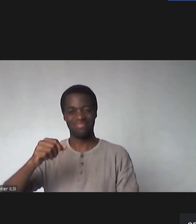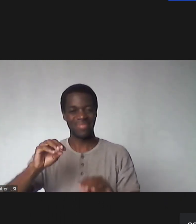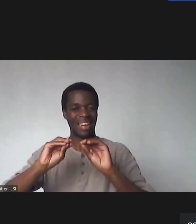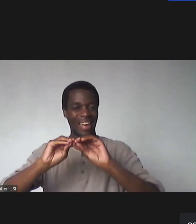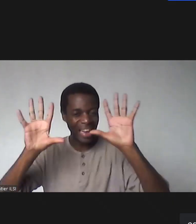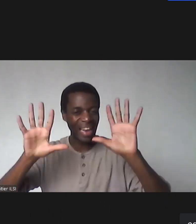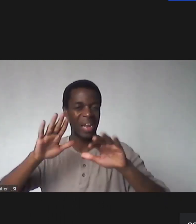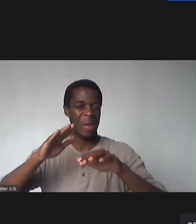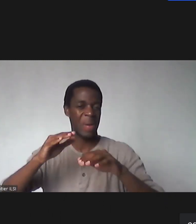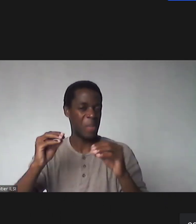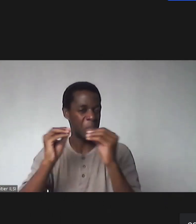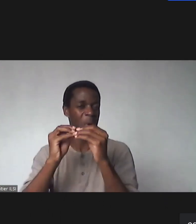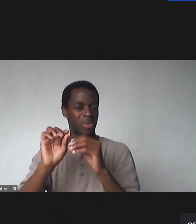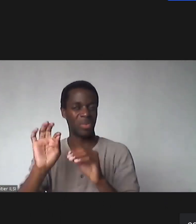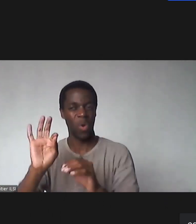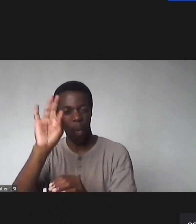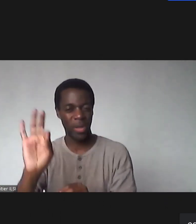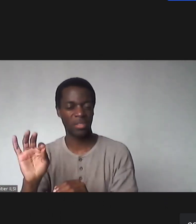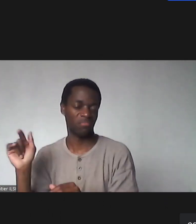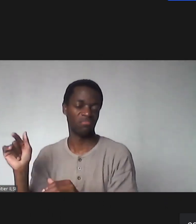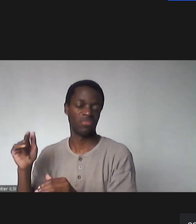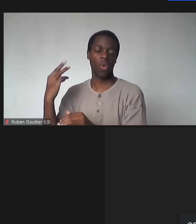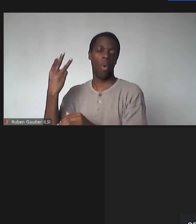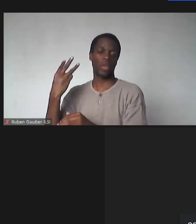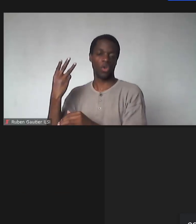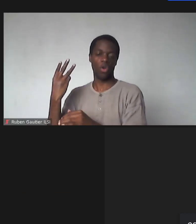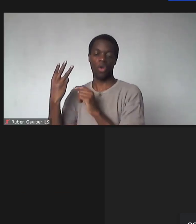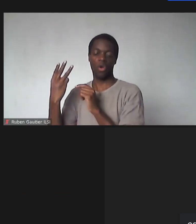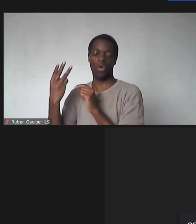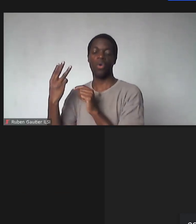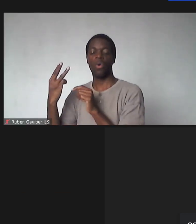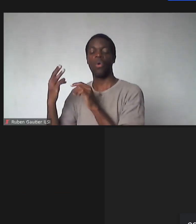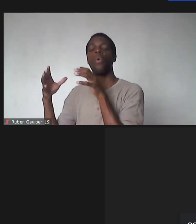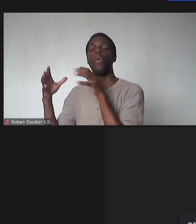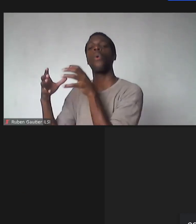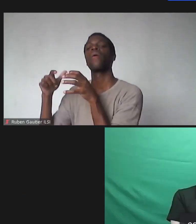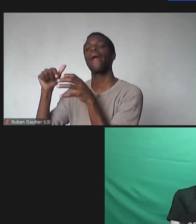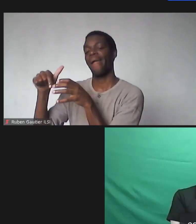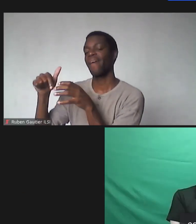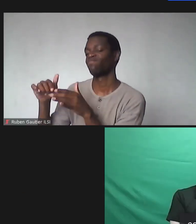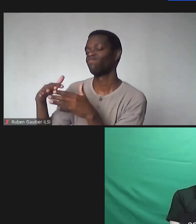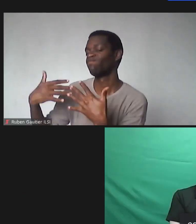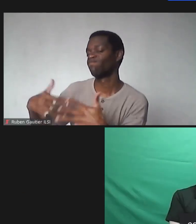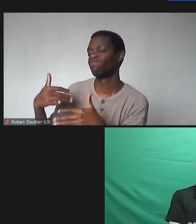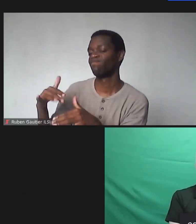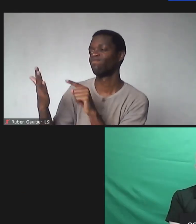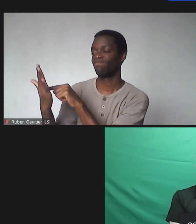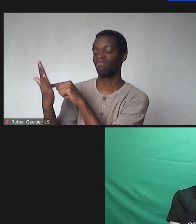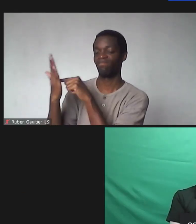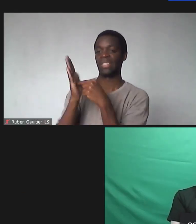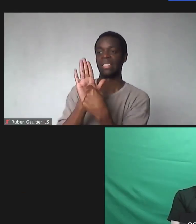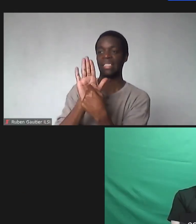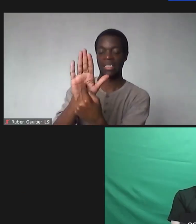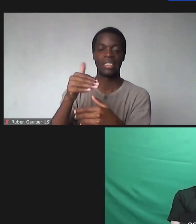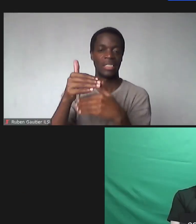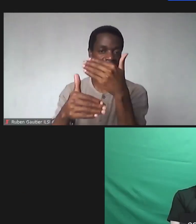Group, como también acá en Brasil estamos testando en las propios pilotos del centro y todo